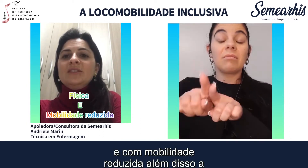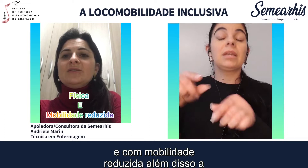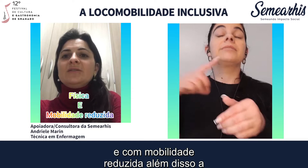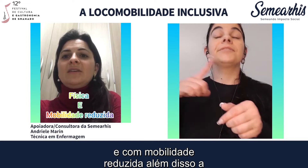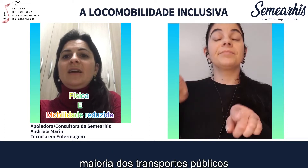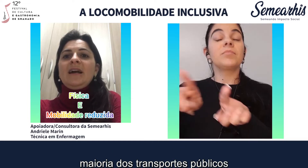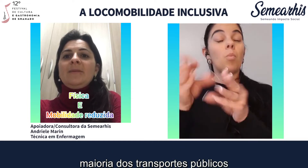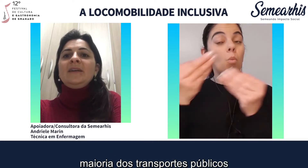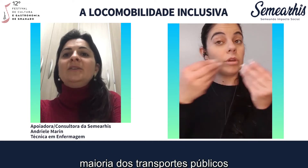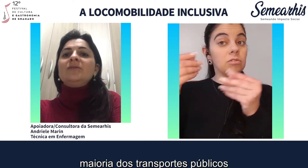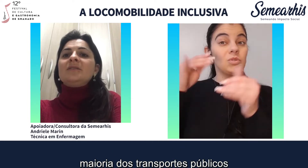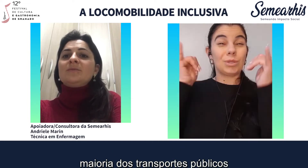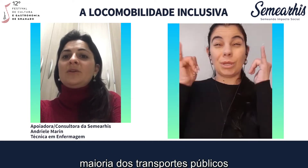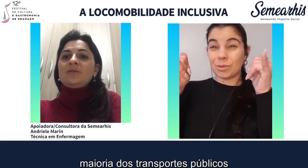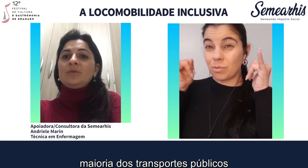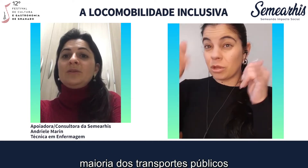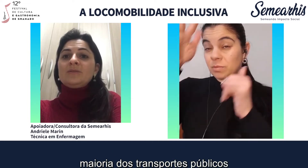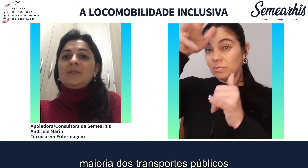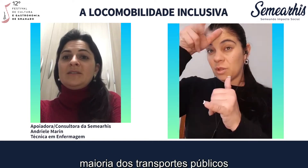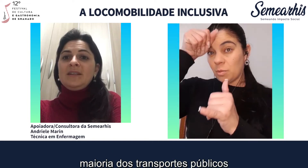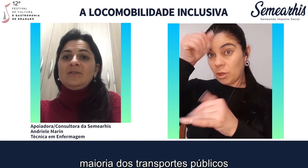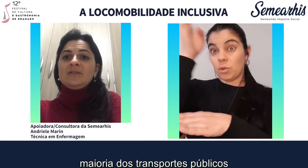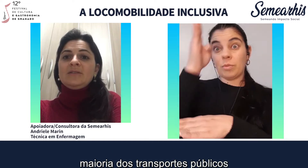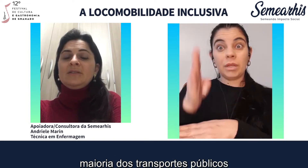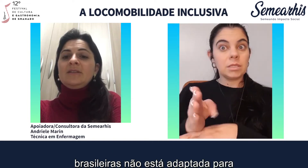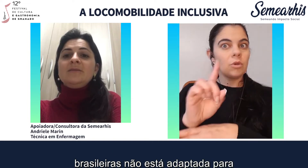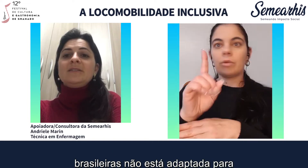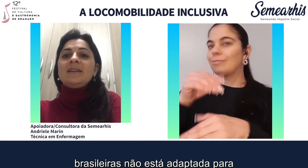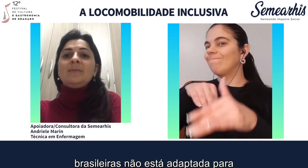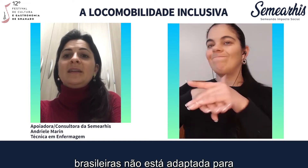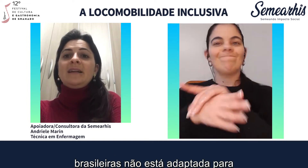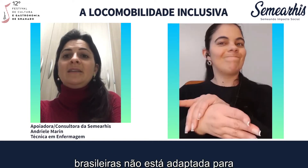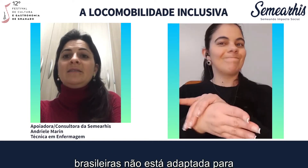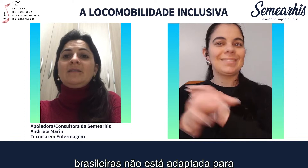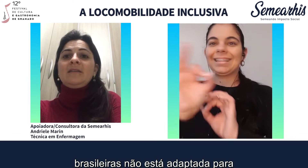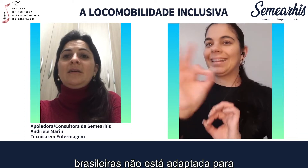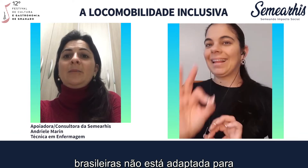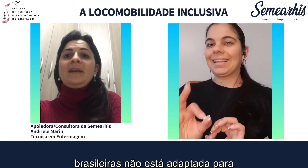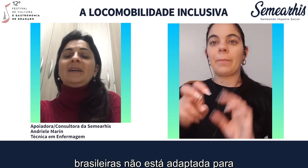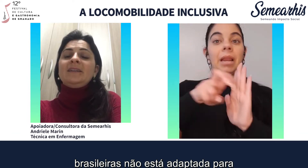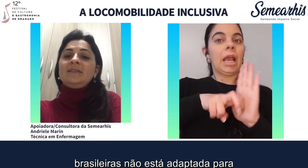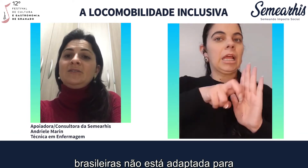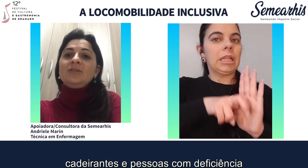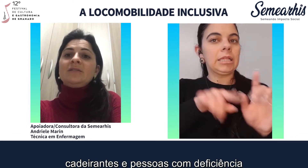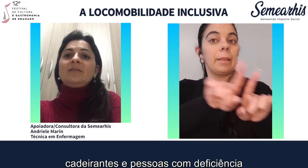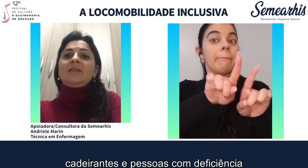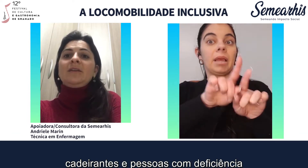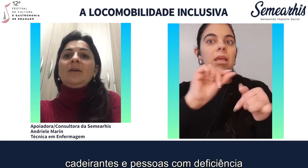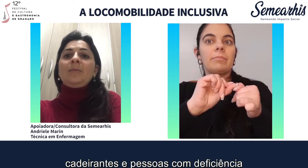Além disso, a maioria dos transportes públicos brasileiros não está adaptada para